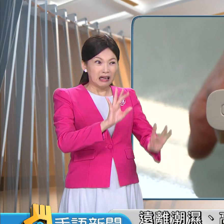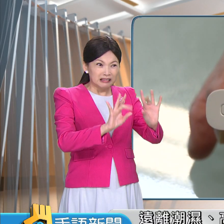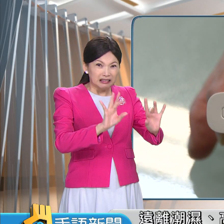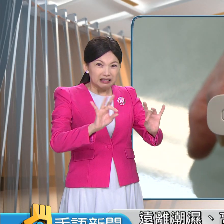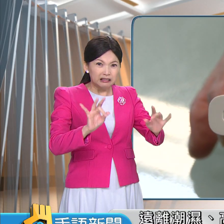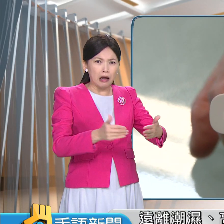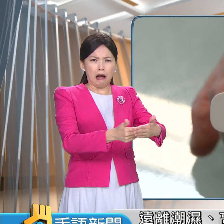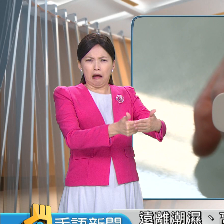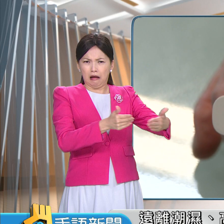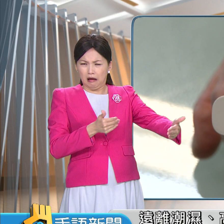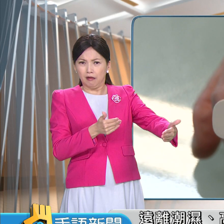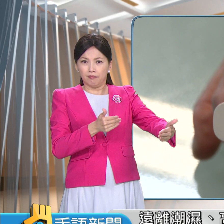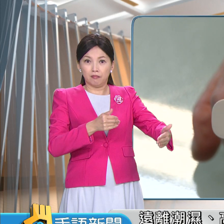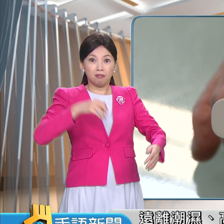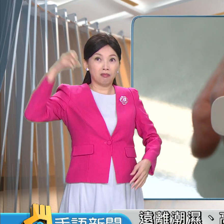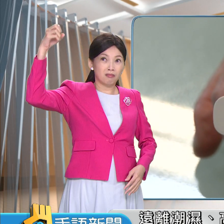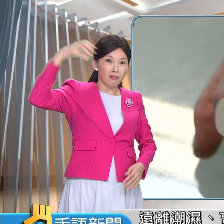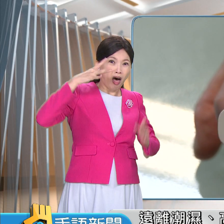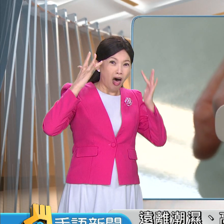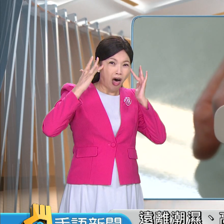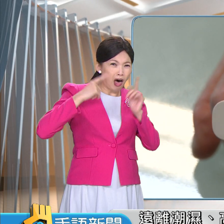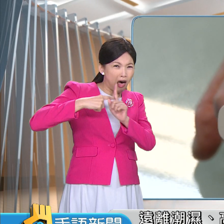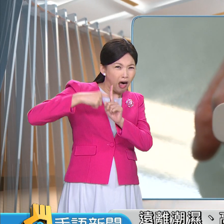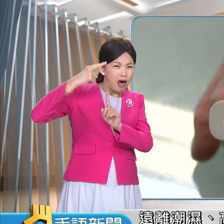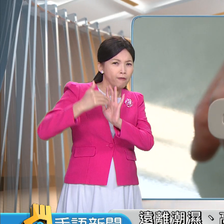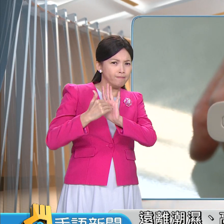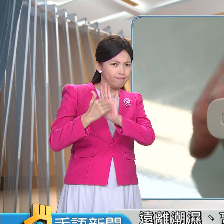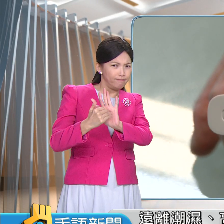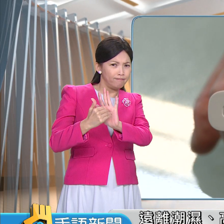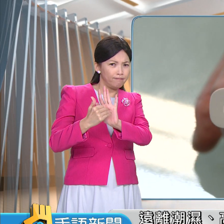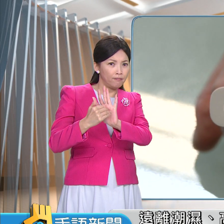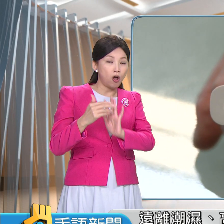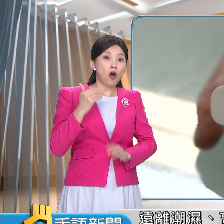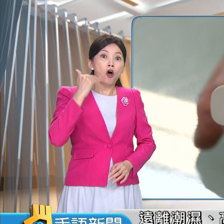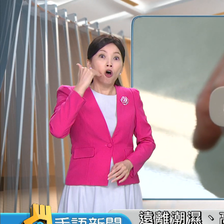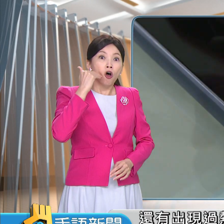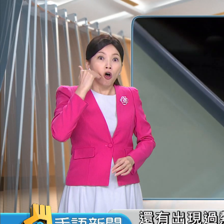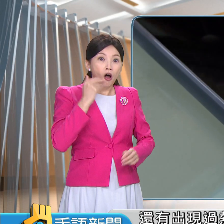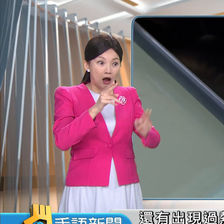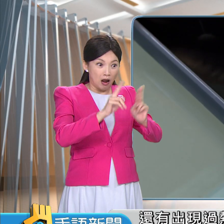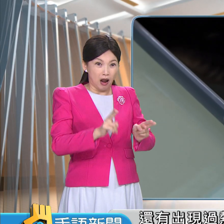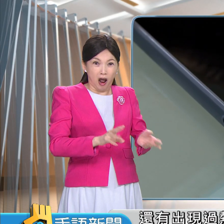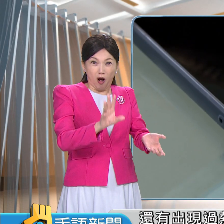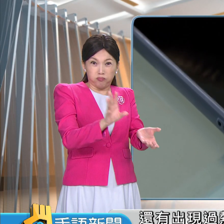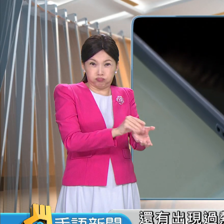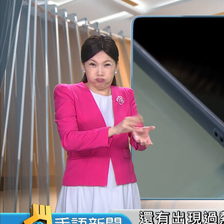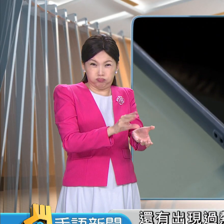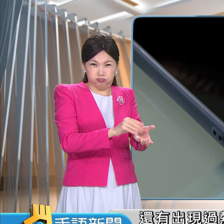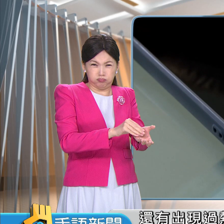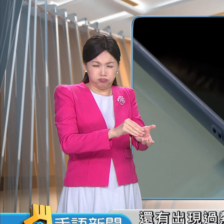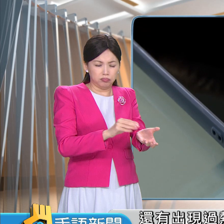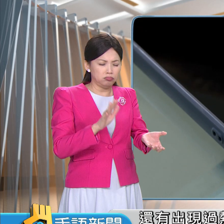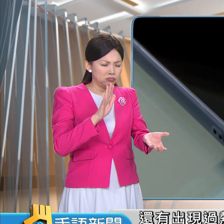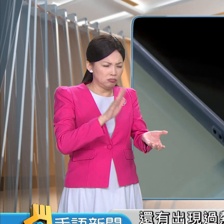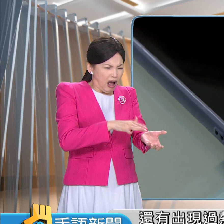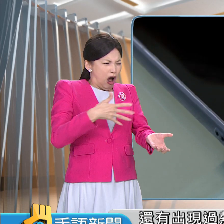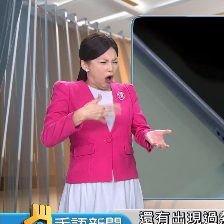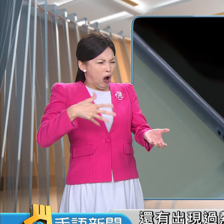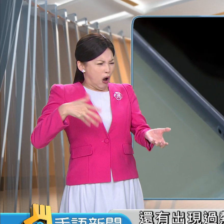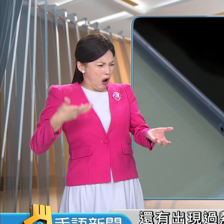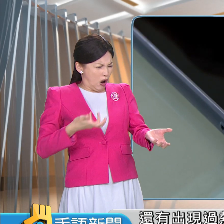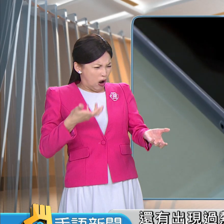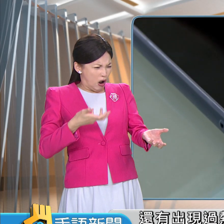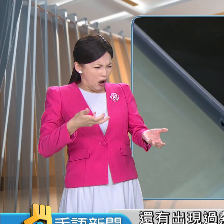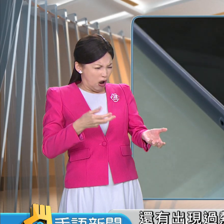远离潮湿、高温等环境。还有出现过热、膨胀的状